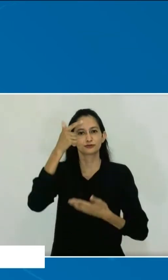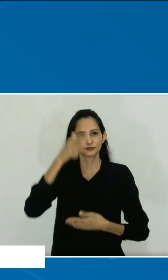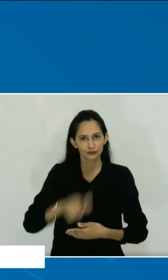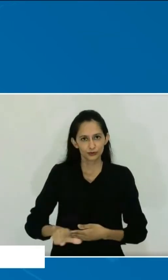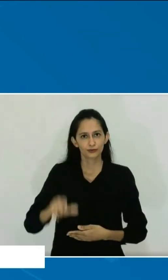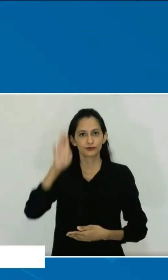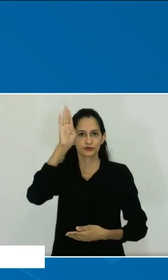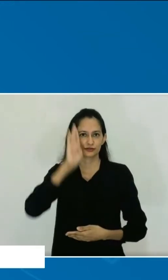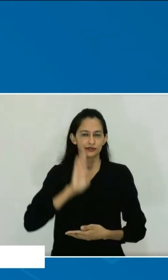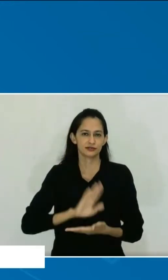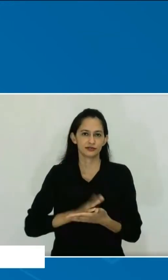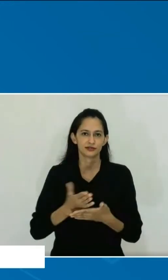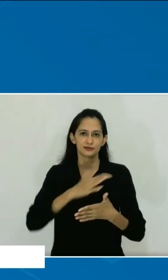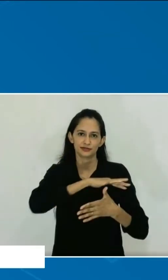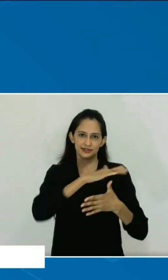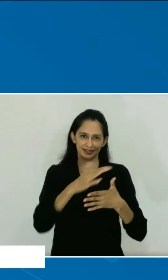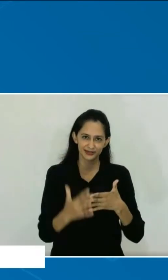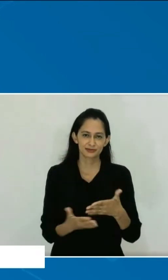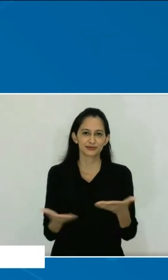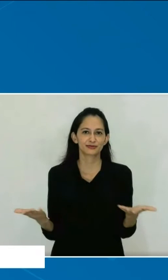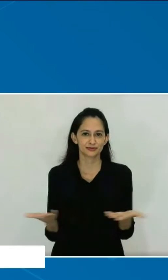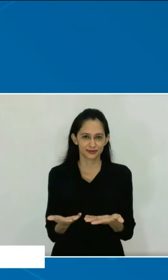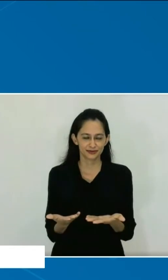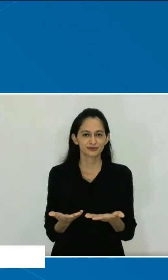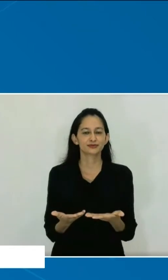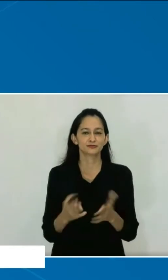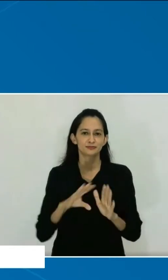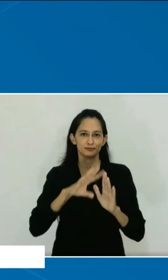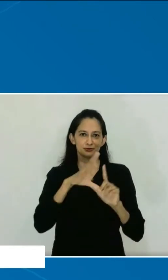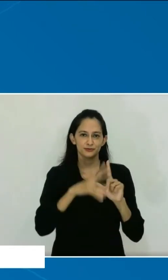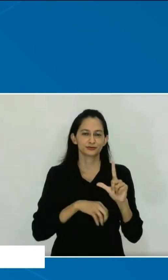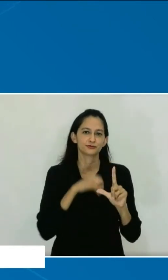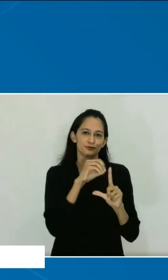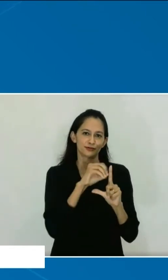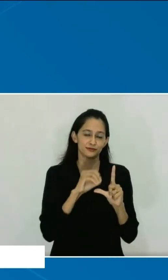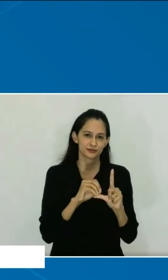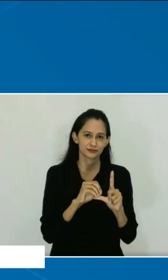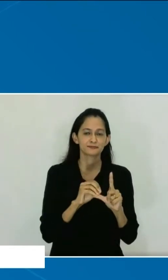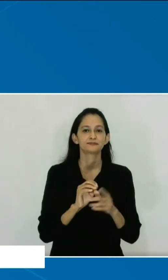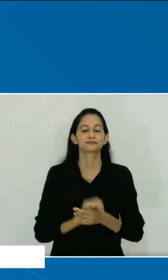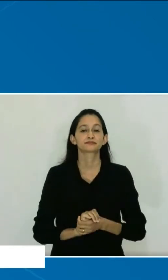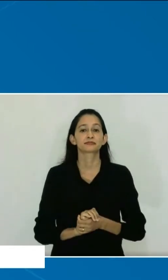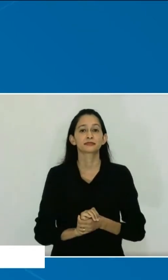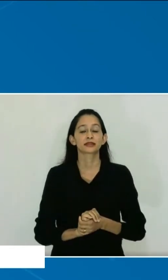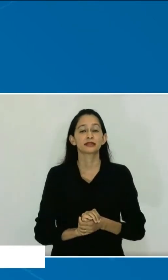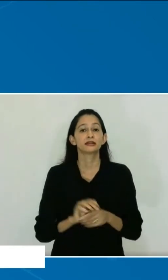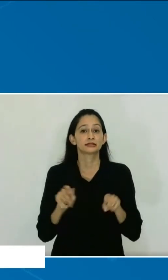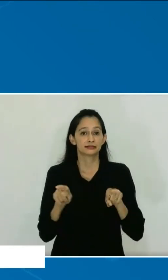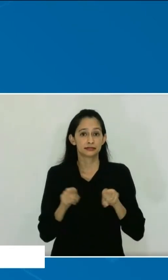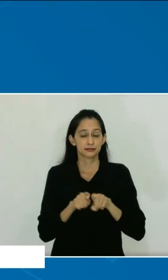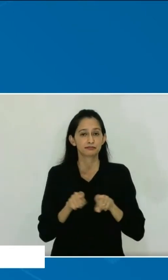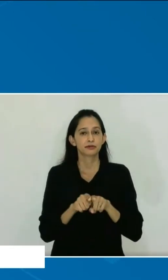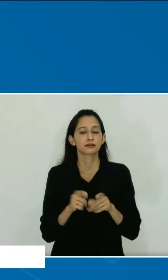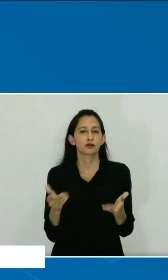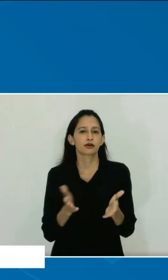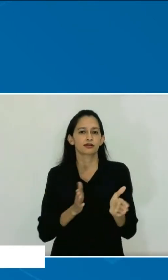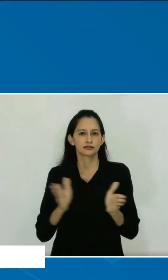Jenny Silva, fazendo a interpretação de Libras aqui do Mundo UFG, e também, em nome da acessibilidade,